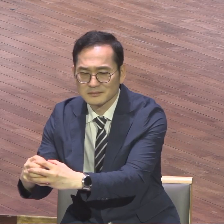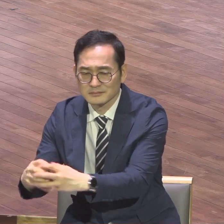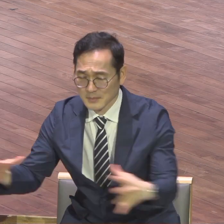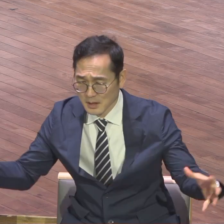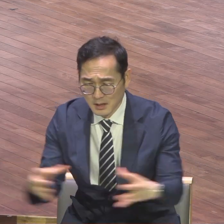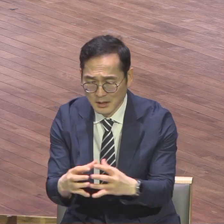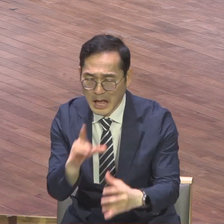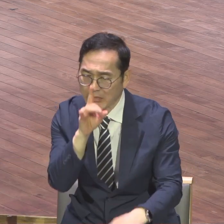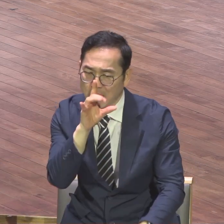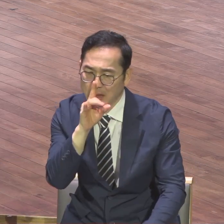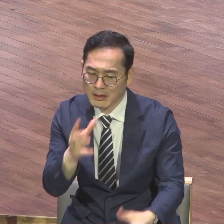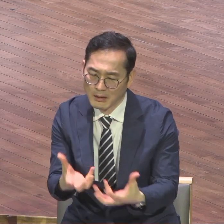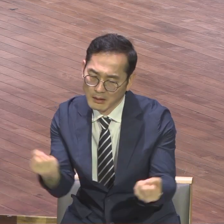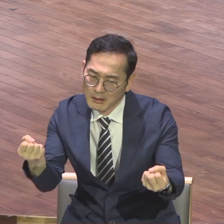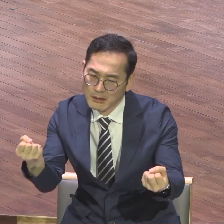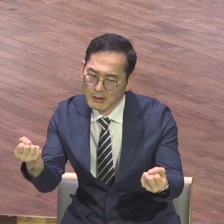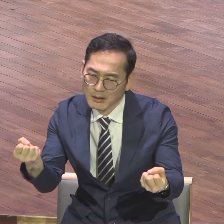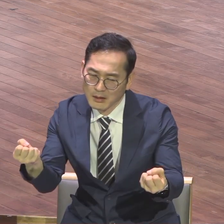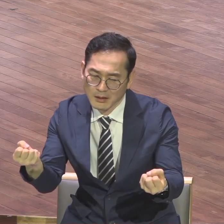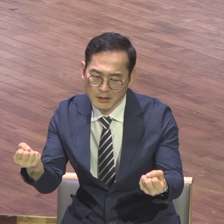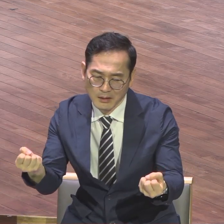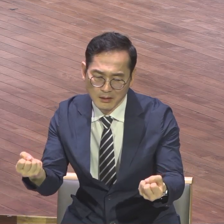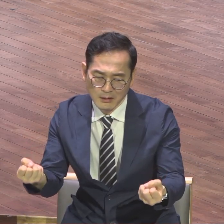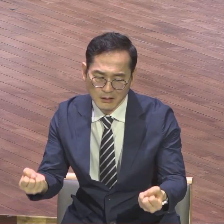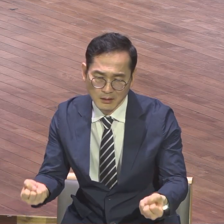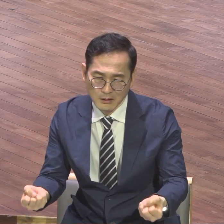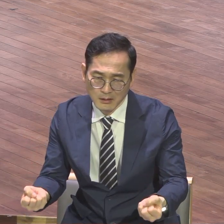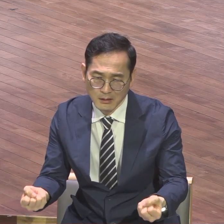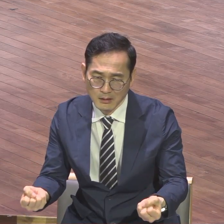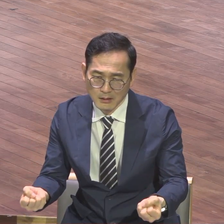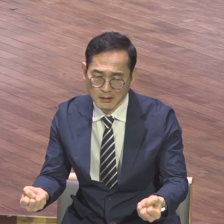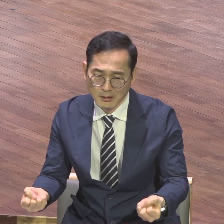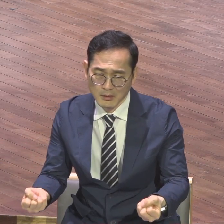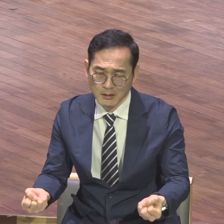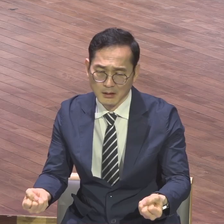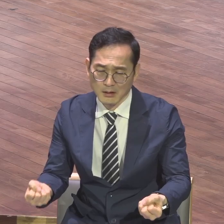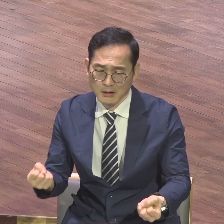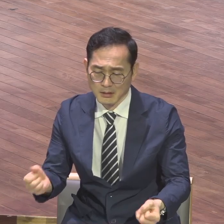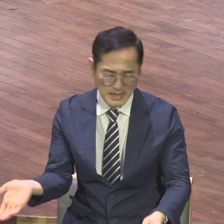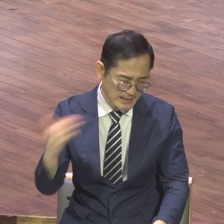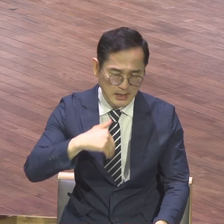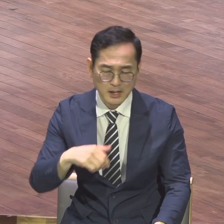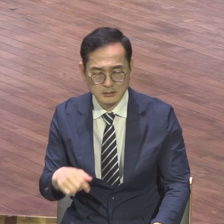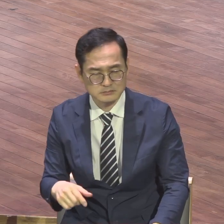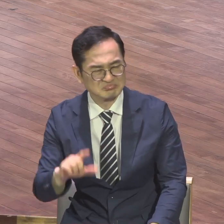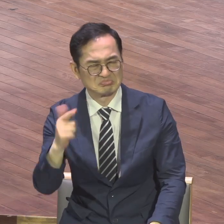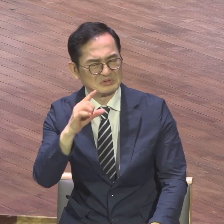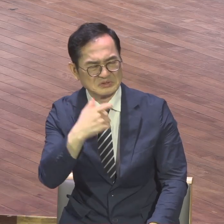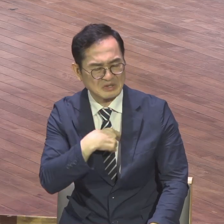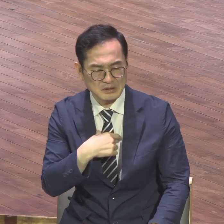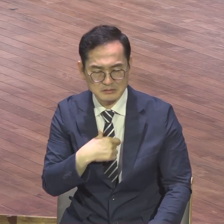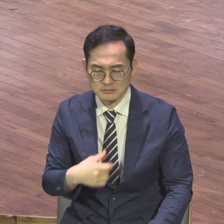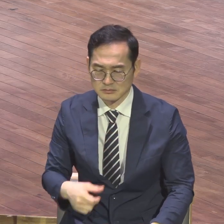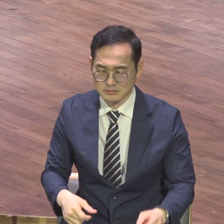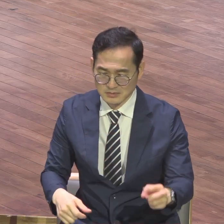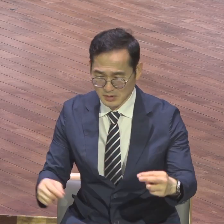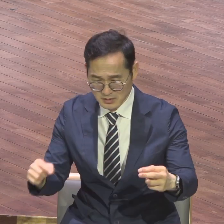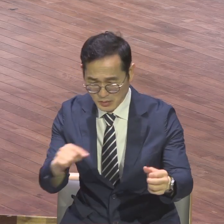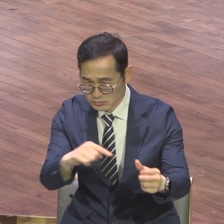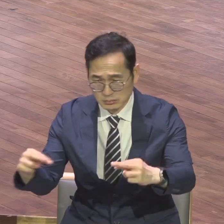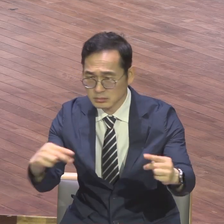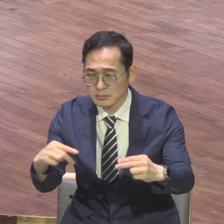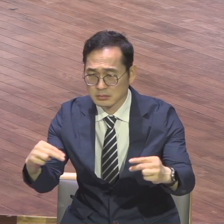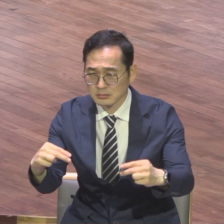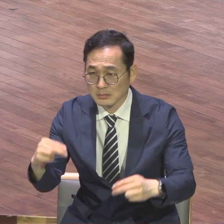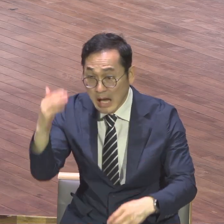전략이에요. 팔을 만들어버리면 힘 빠지잖아요. 요쪽이 반대하고 저 찬성하고 요 찬성하고 요 반대하고 요렇게 해서 이 한국교회 다